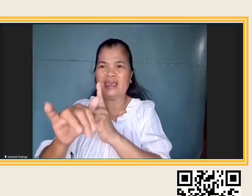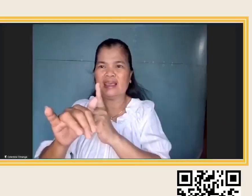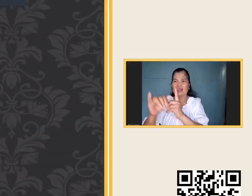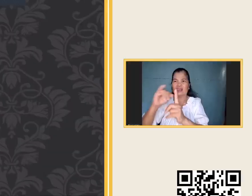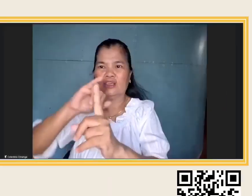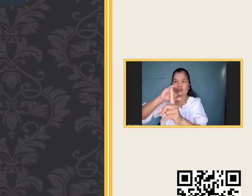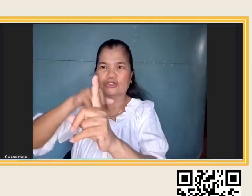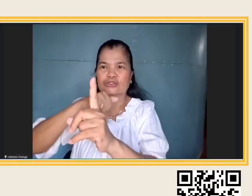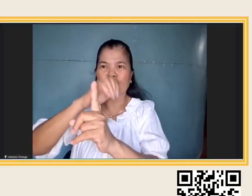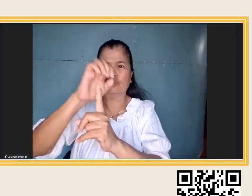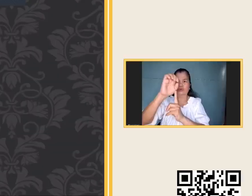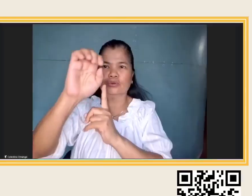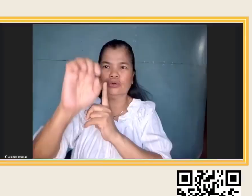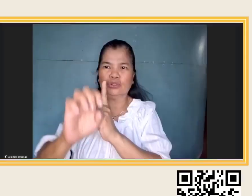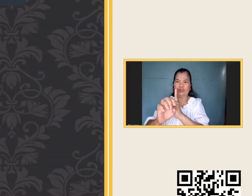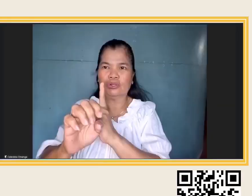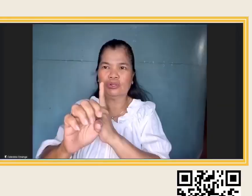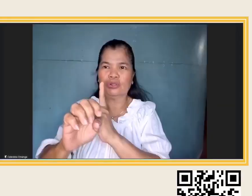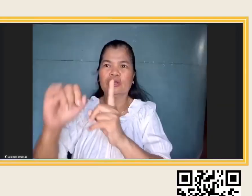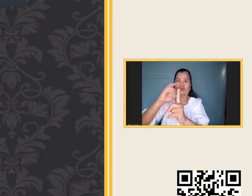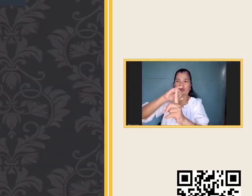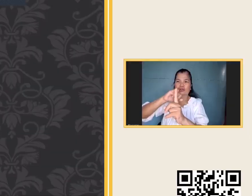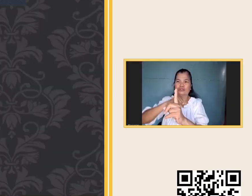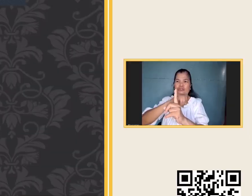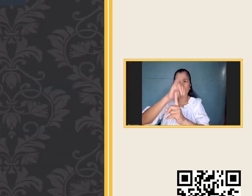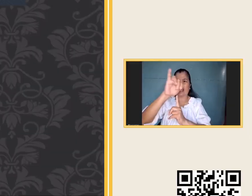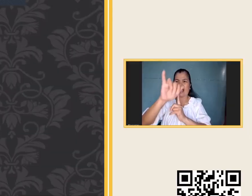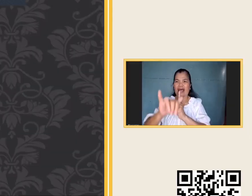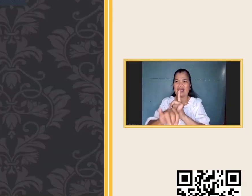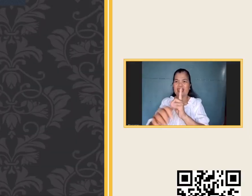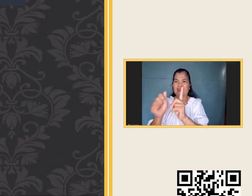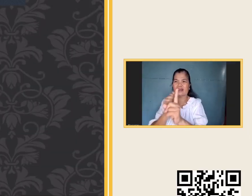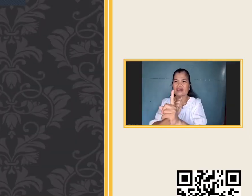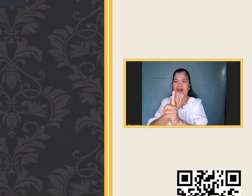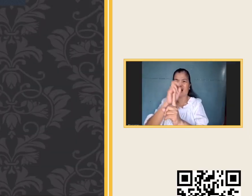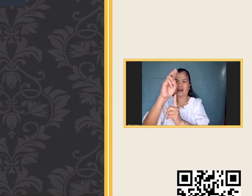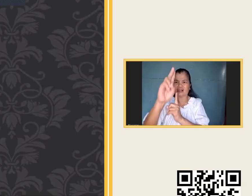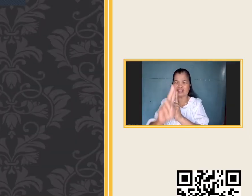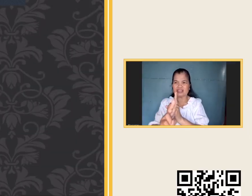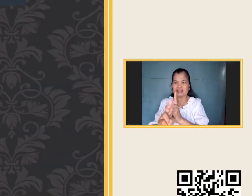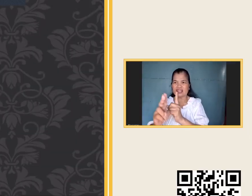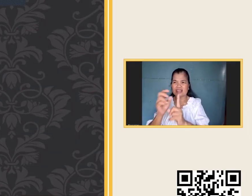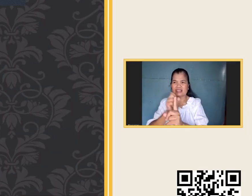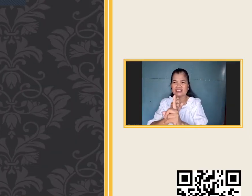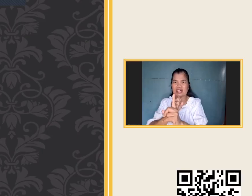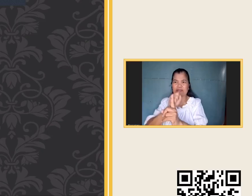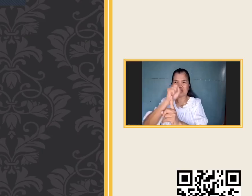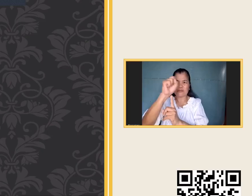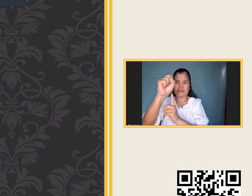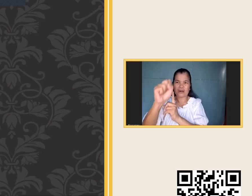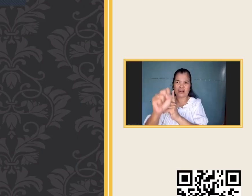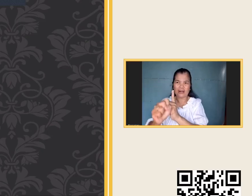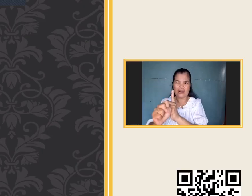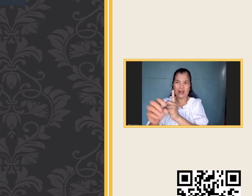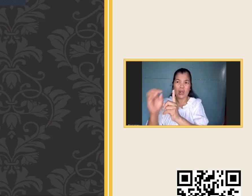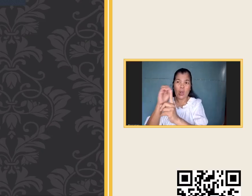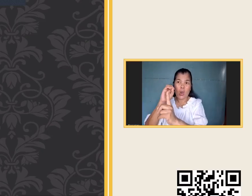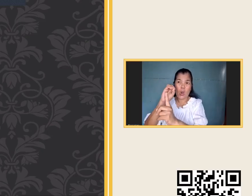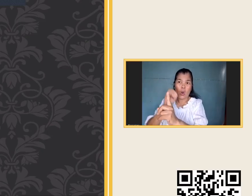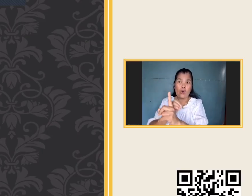May, June, July, August,